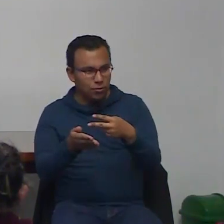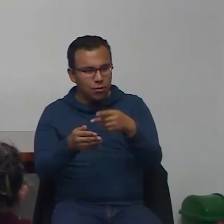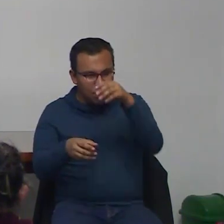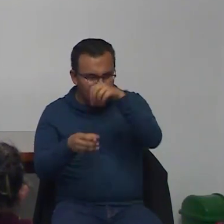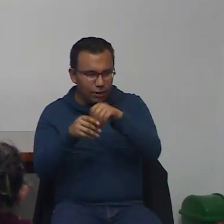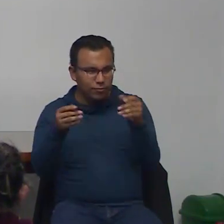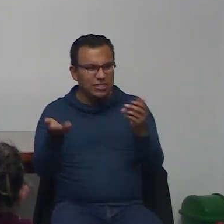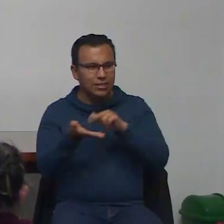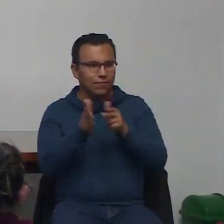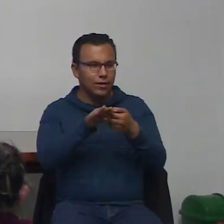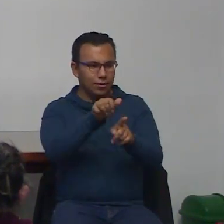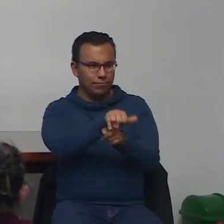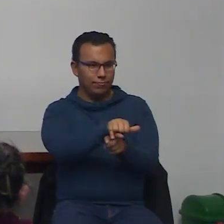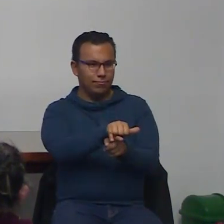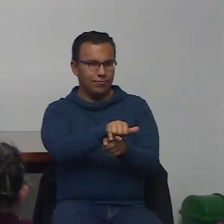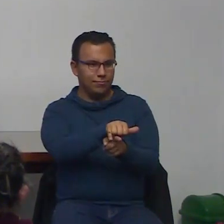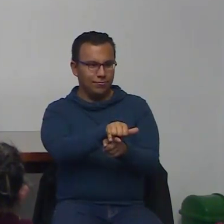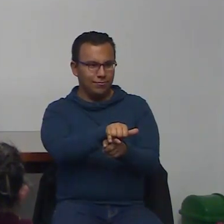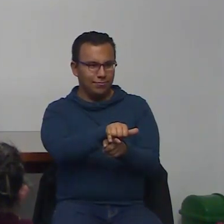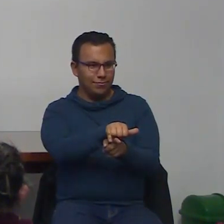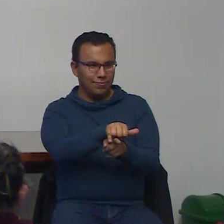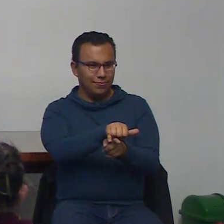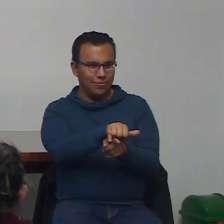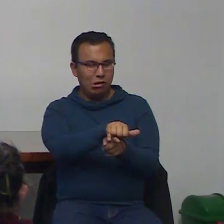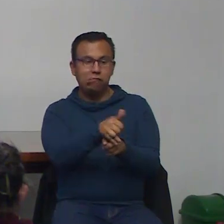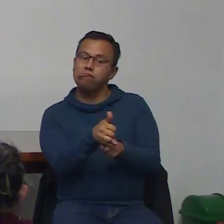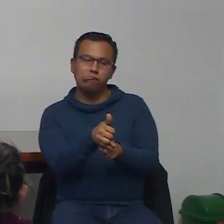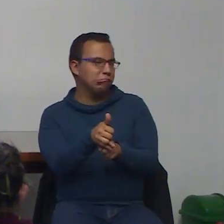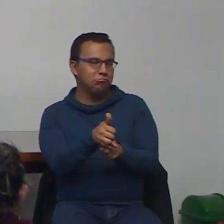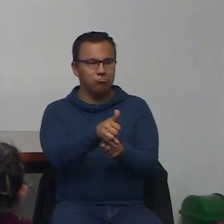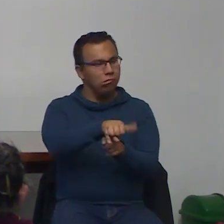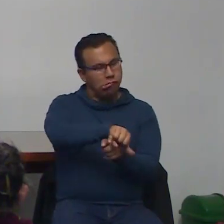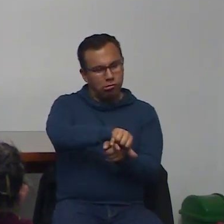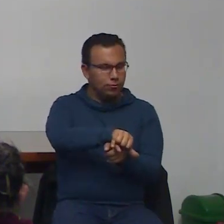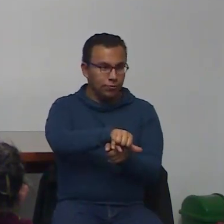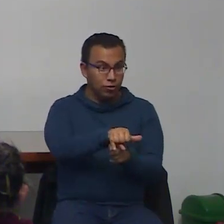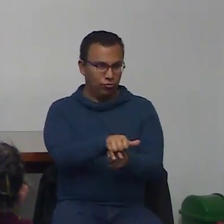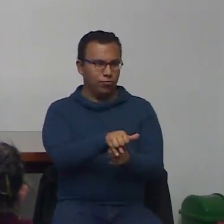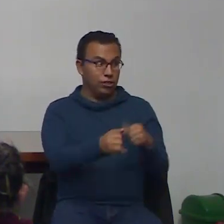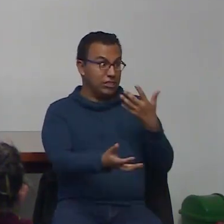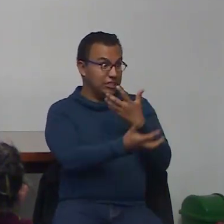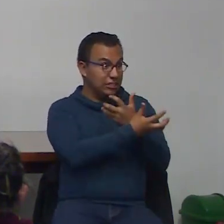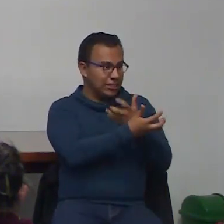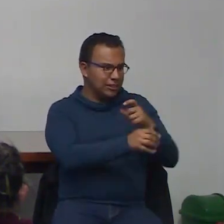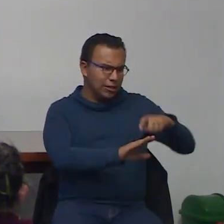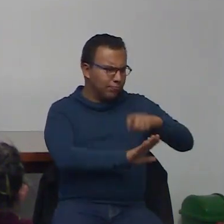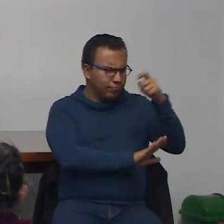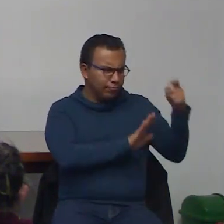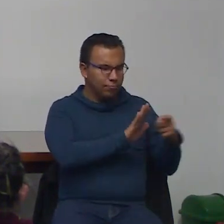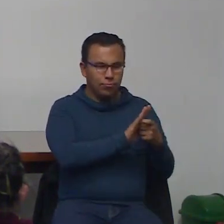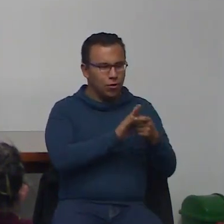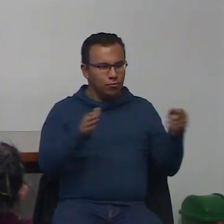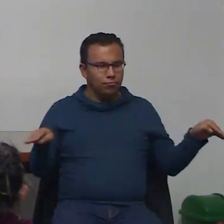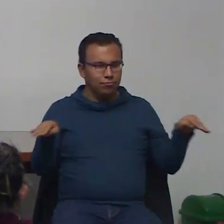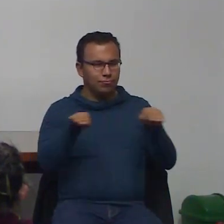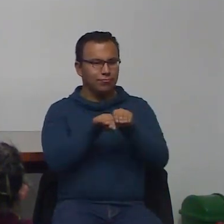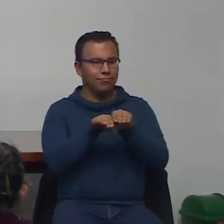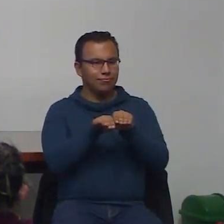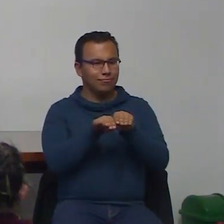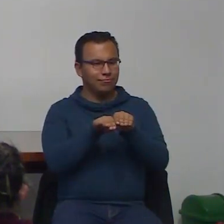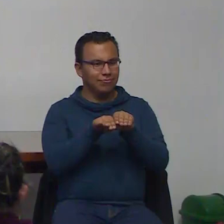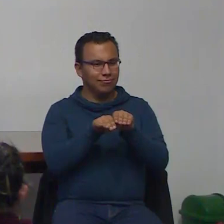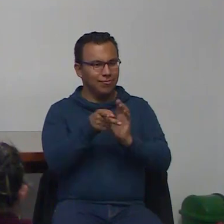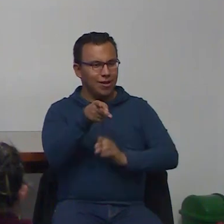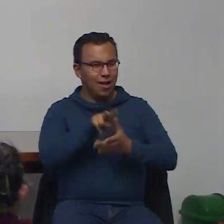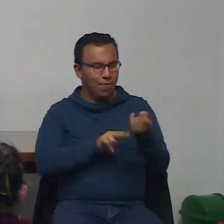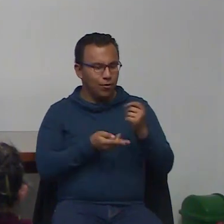hay equilibrio listo hay equilibrio no solo No todo es ciencia tampoco todo es por el no hay equilibrio logramos